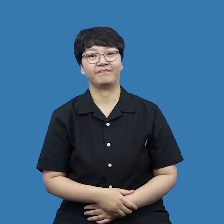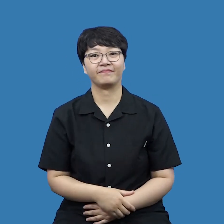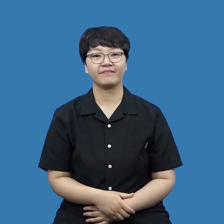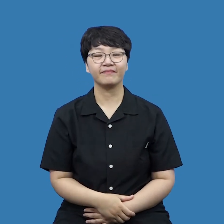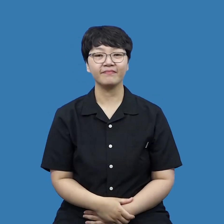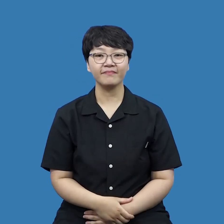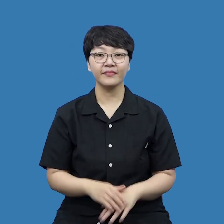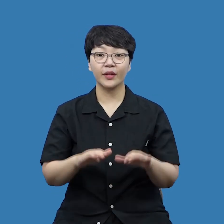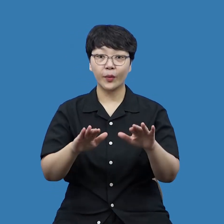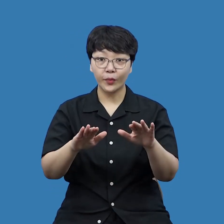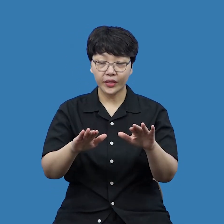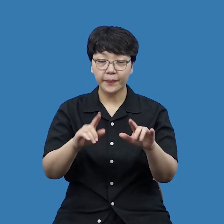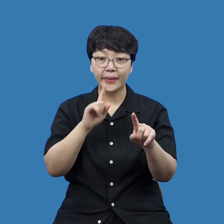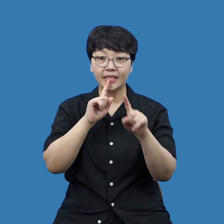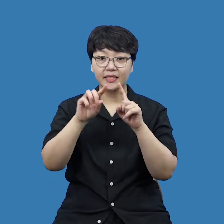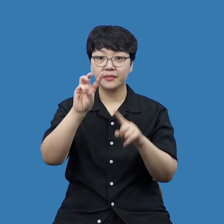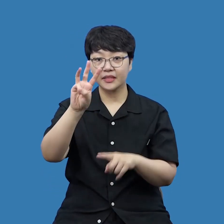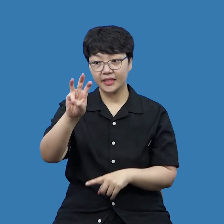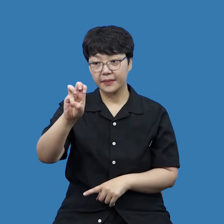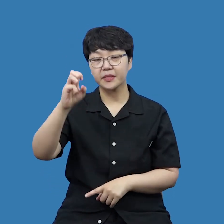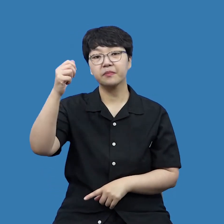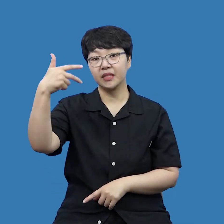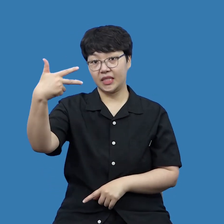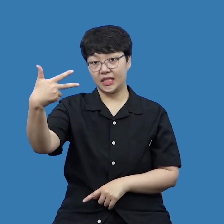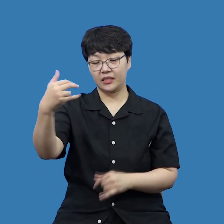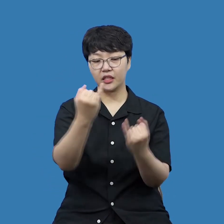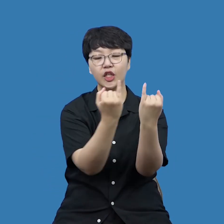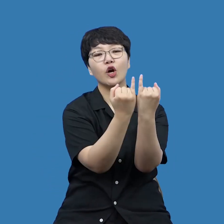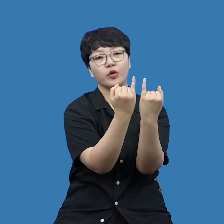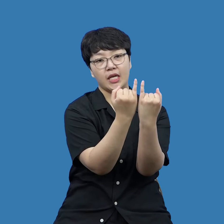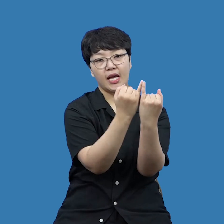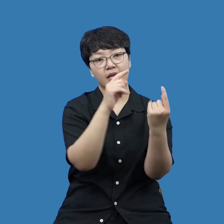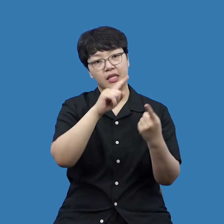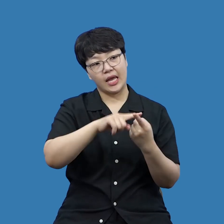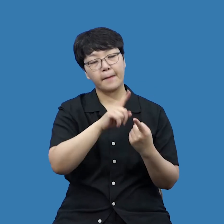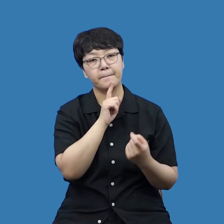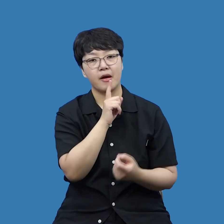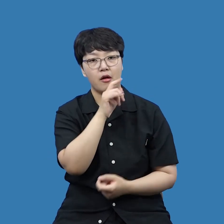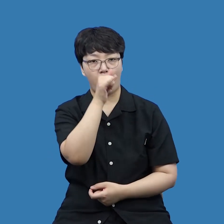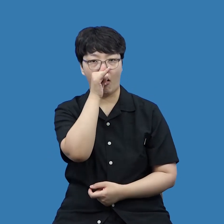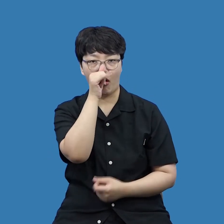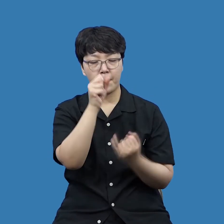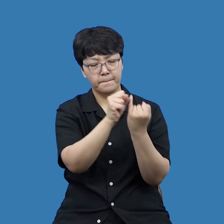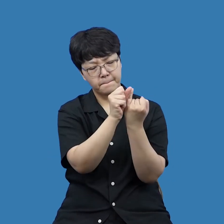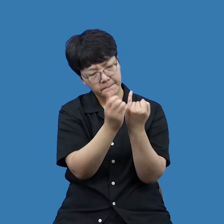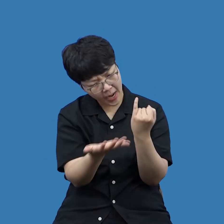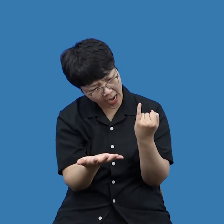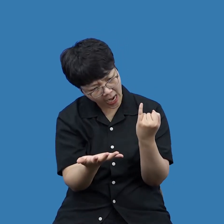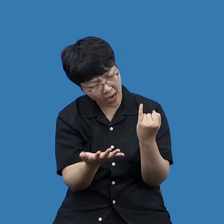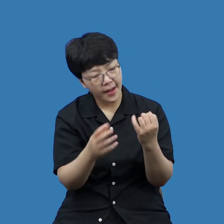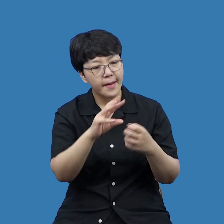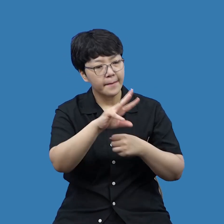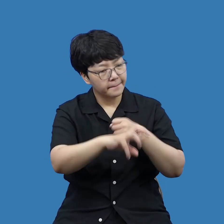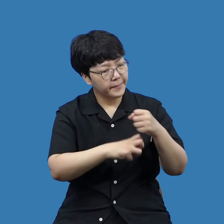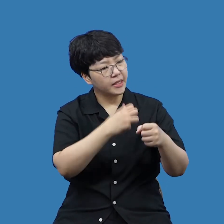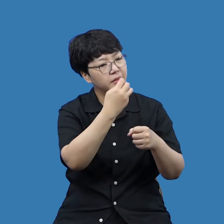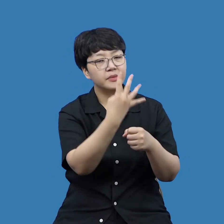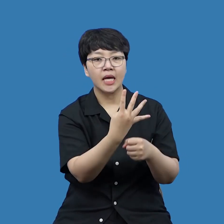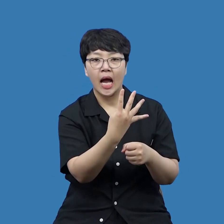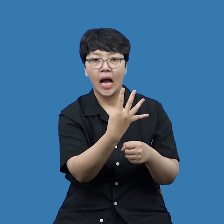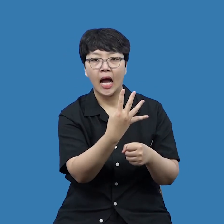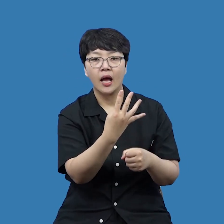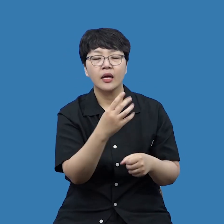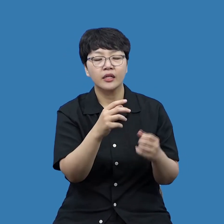본문 37절에서 안나에 대한 또 증언을 보십시오. 과부가 되고 84세가 되었더라. 이